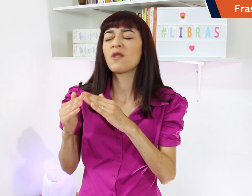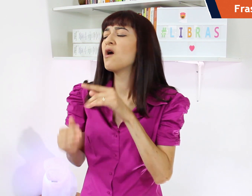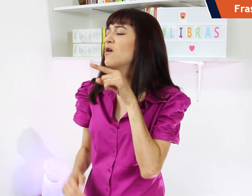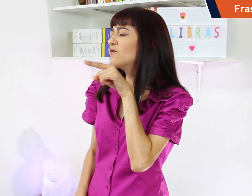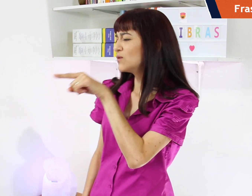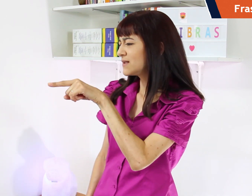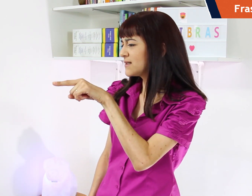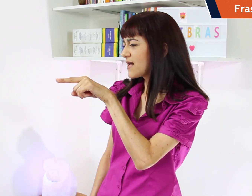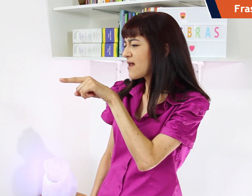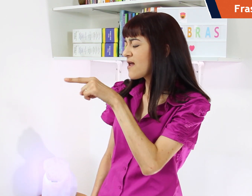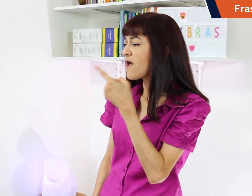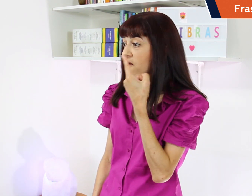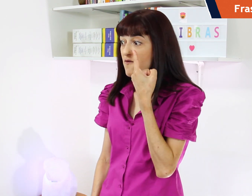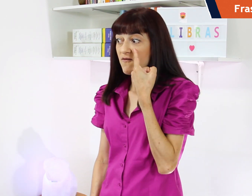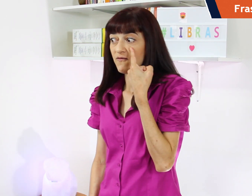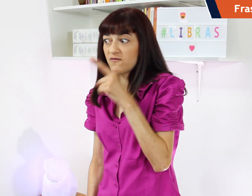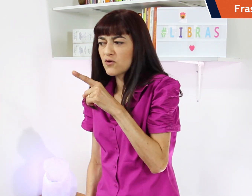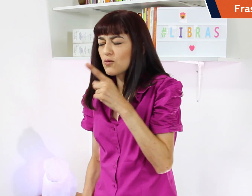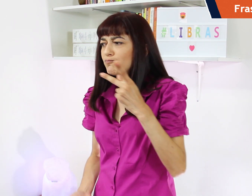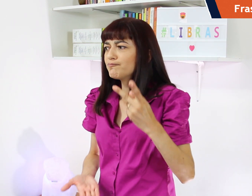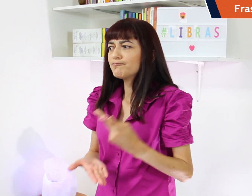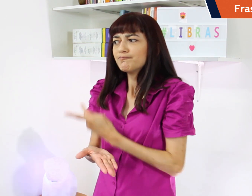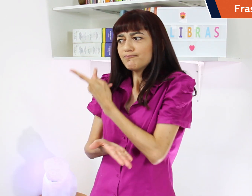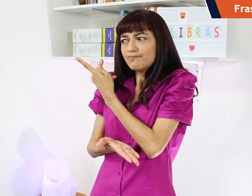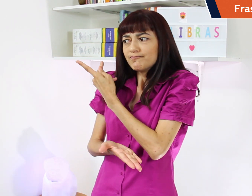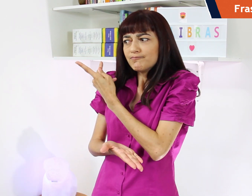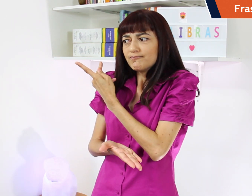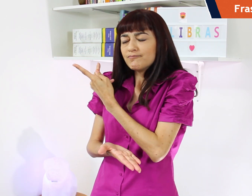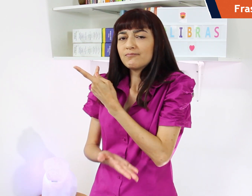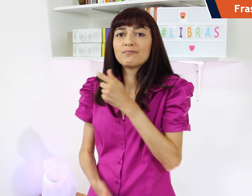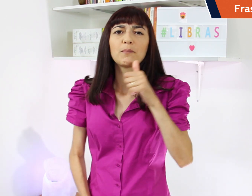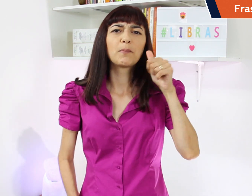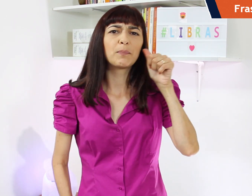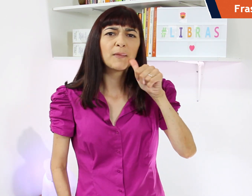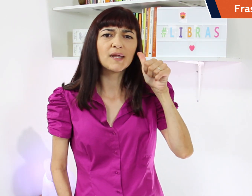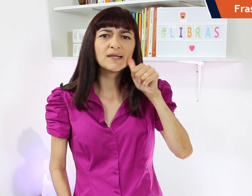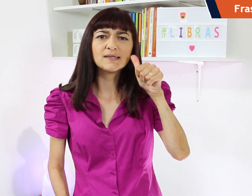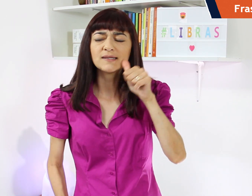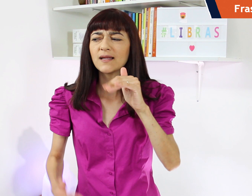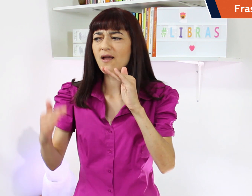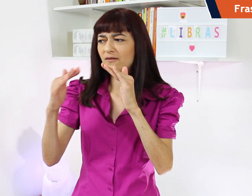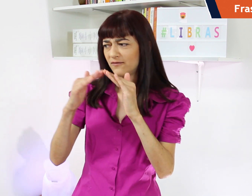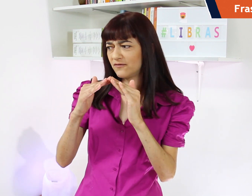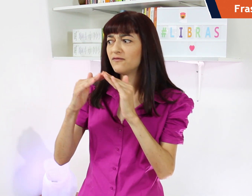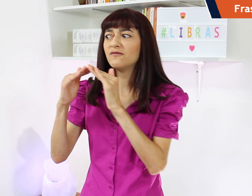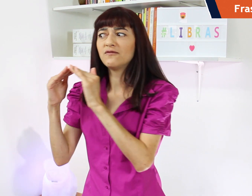ao lado. Você viu o que aconteceu com nossa vizinha?